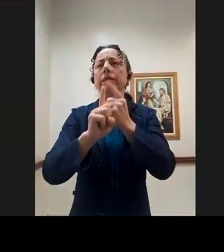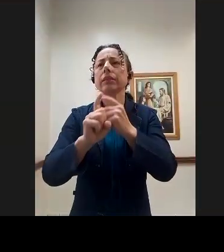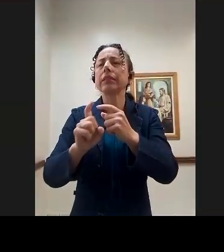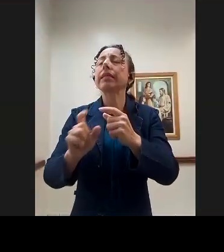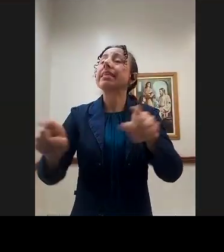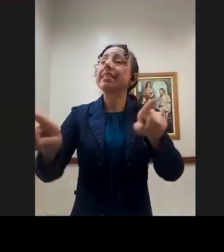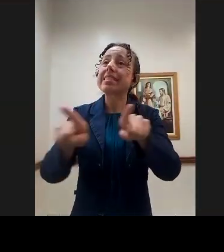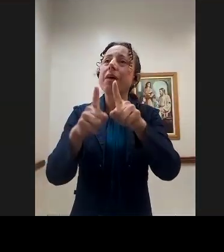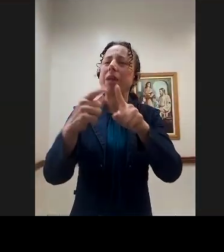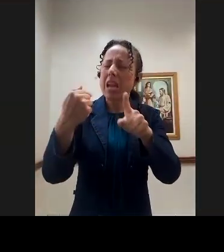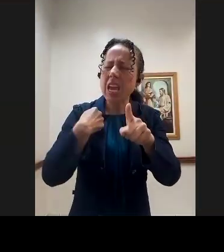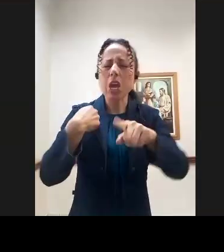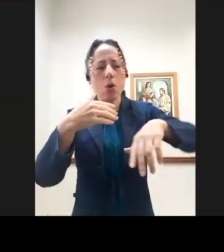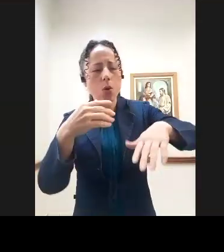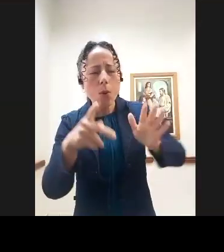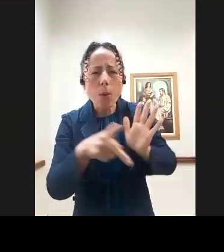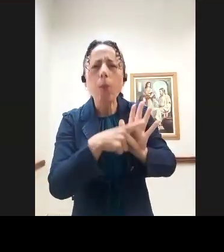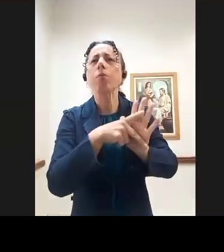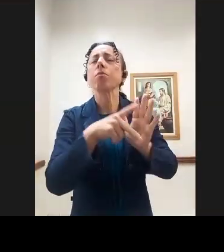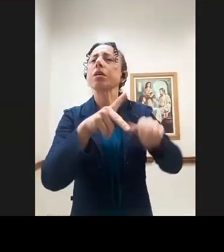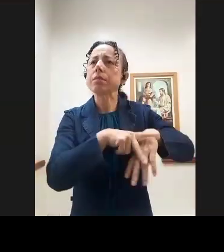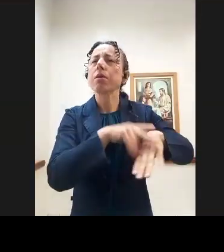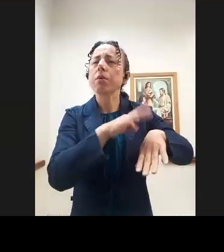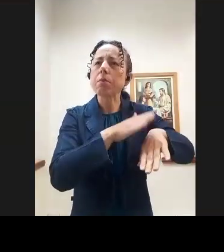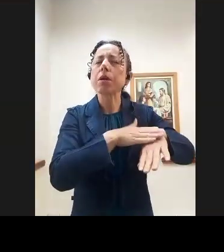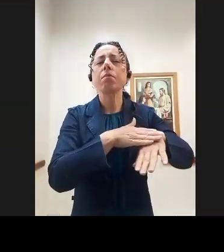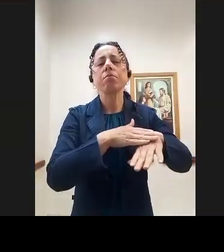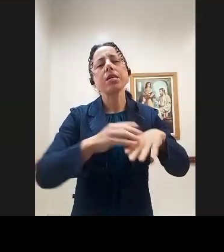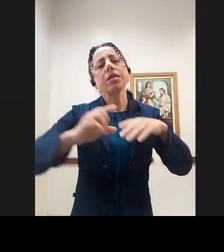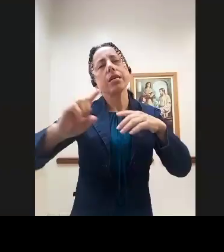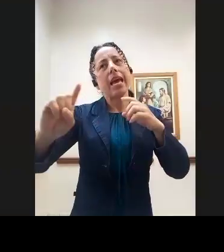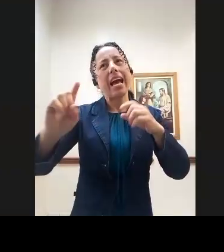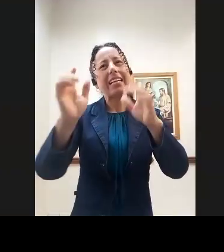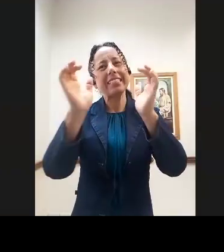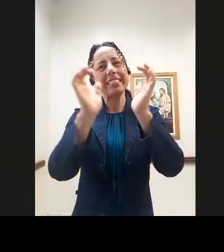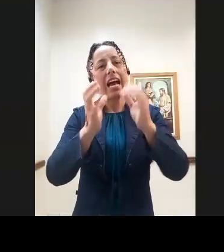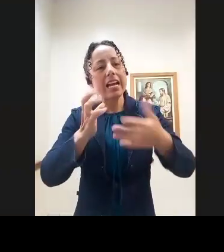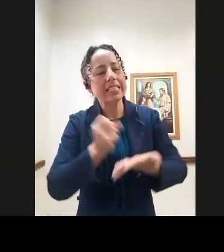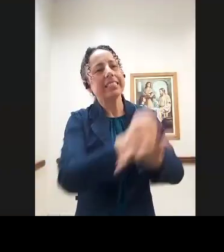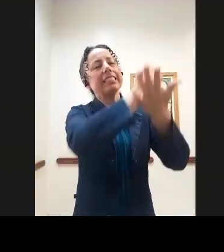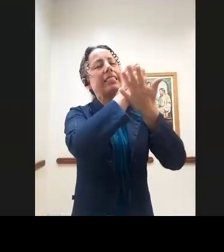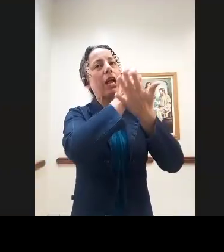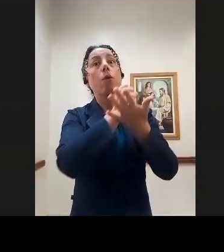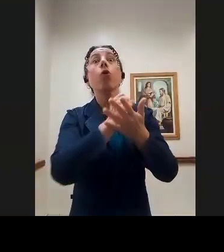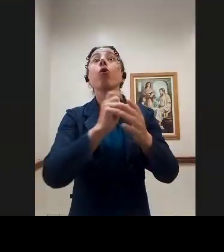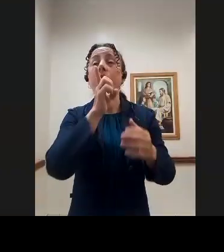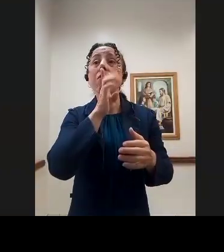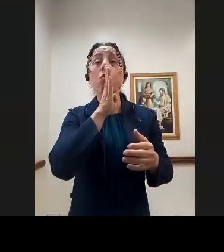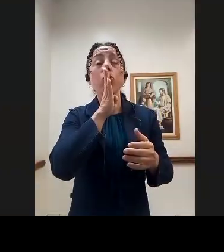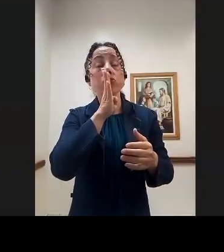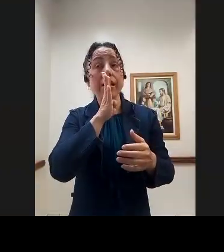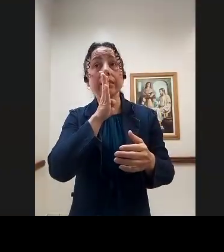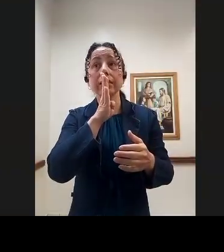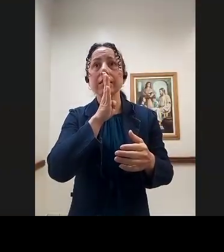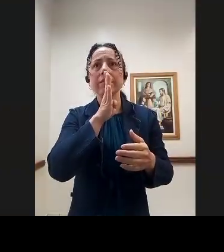aqui representando ele e poder falar para as pessoas que o Salvador ele ama cada uma de nós. E eu sei disso do fundo do